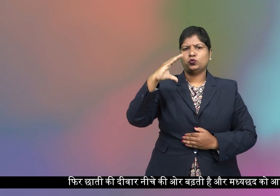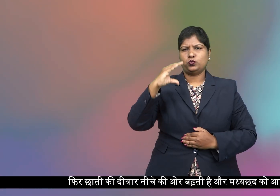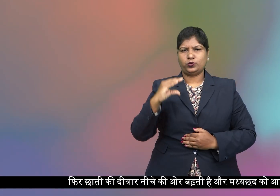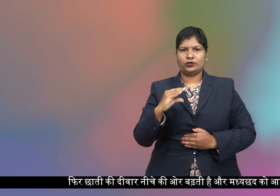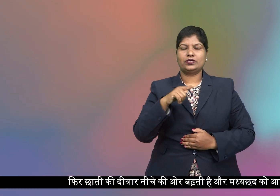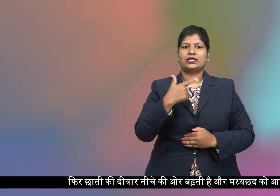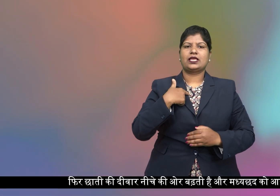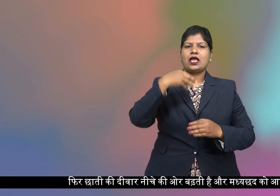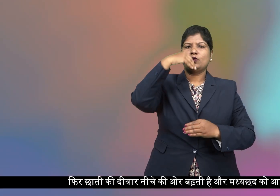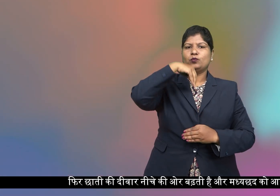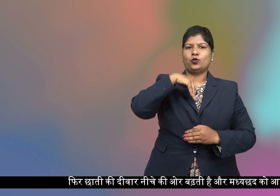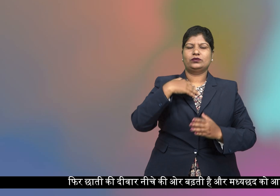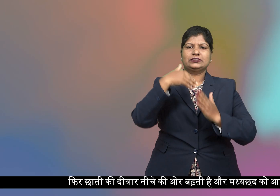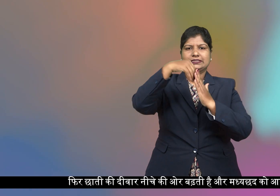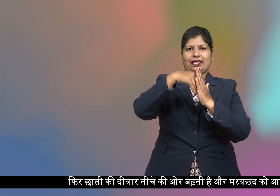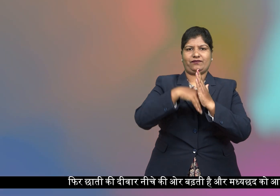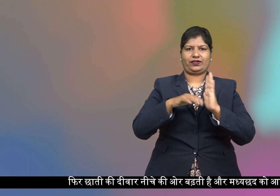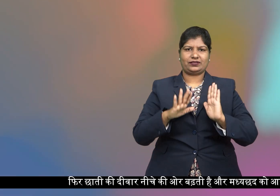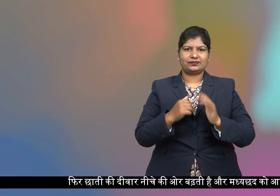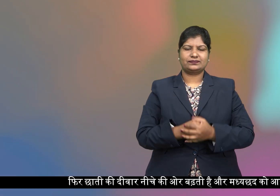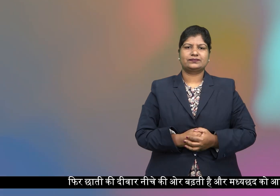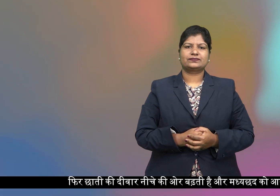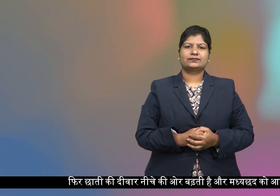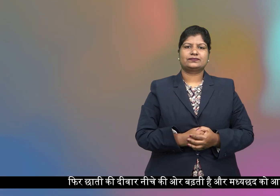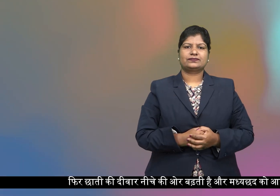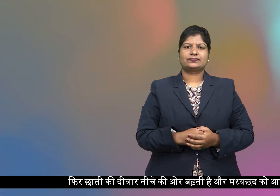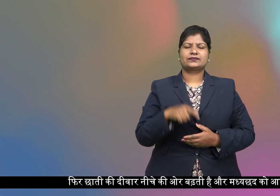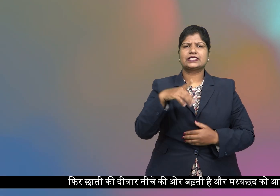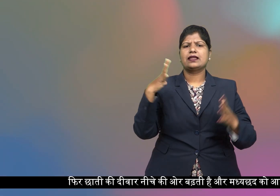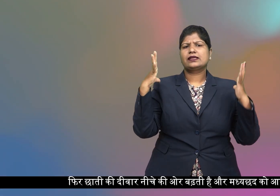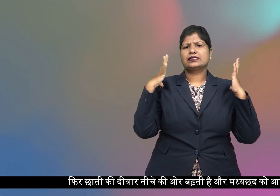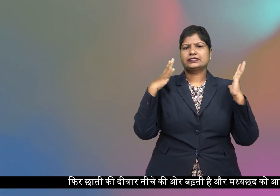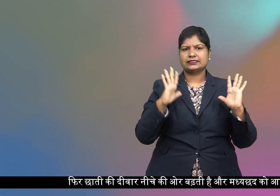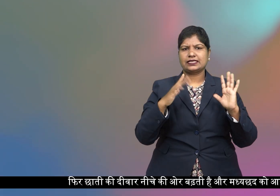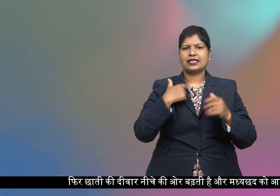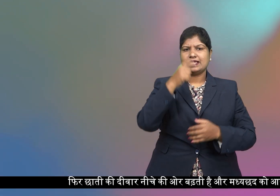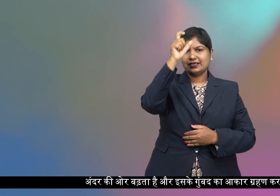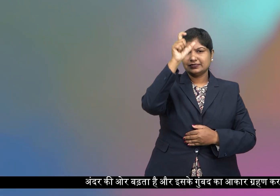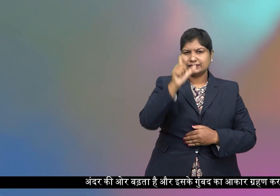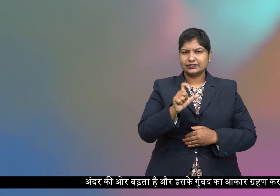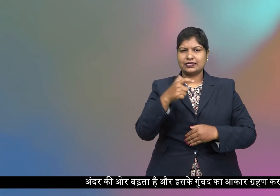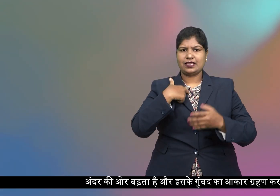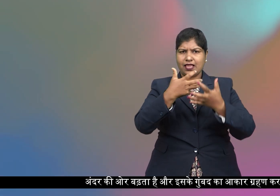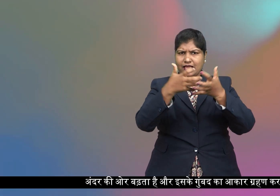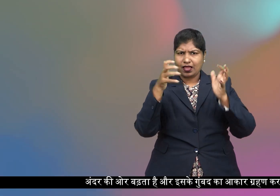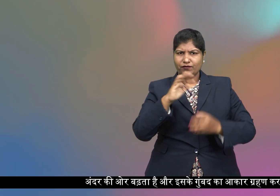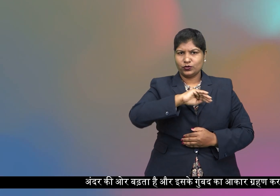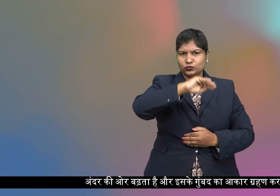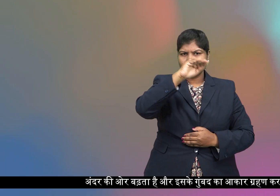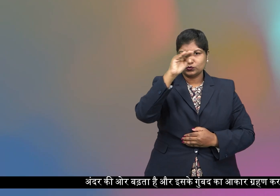ओर बढ़ती है और मध्य छद को आराम देते हुए अंदर की ओर बढ़ता